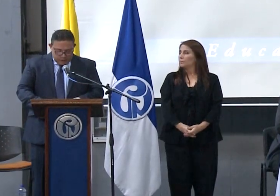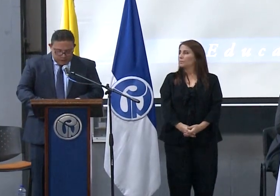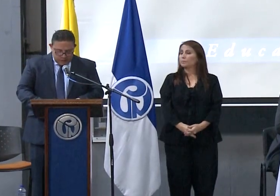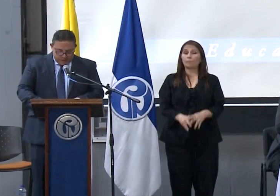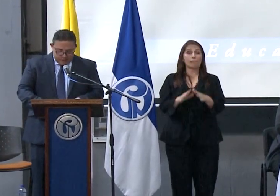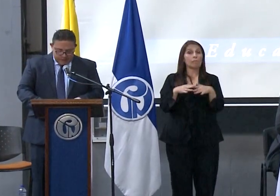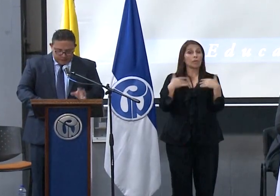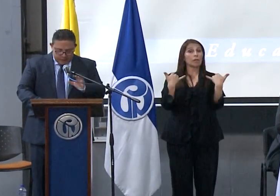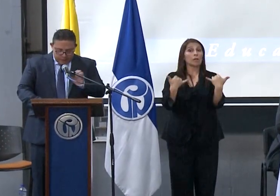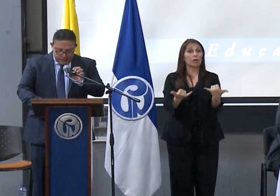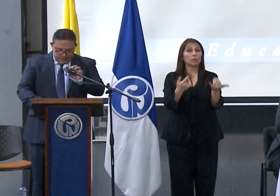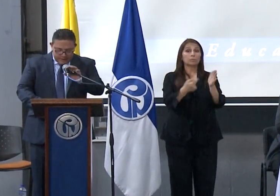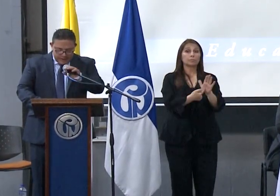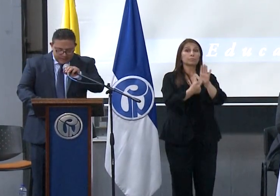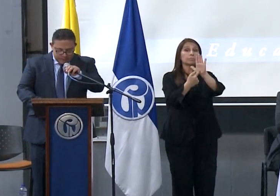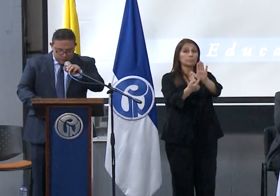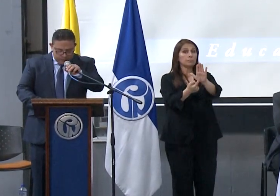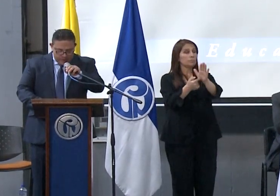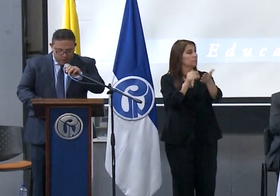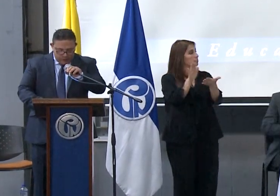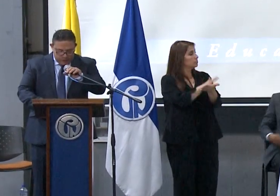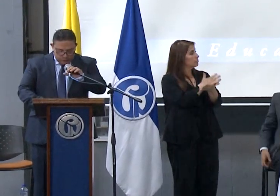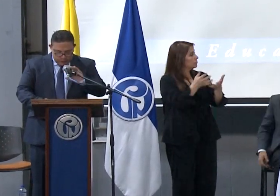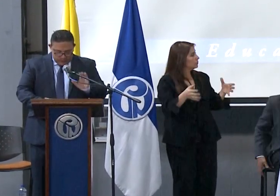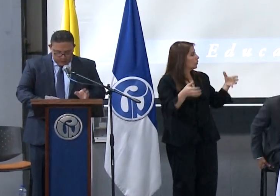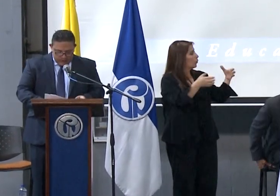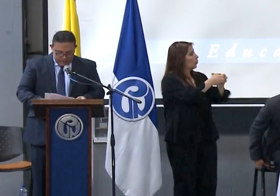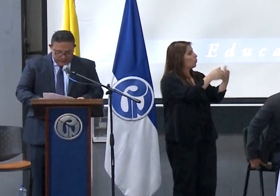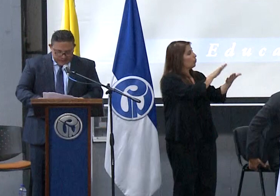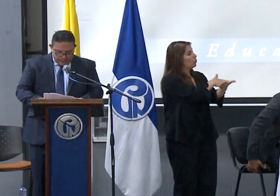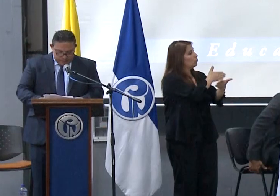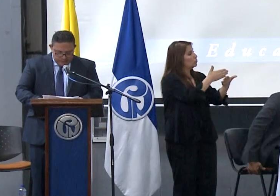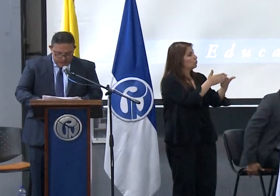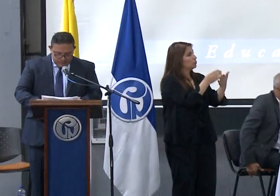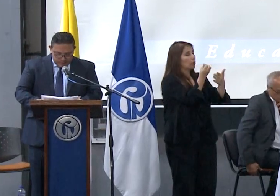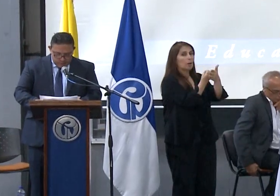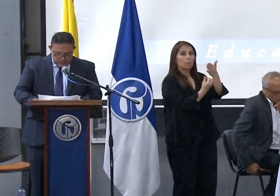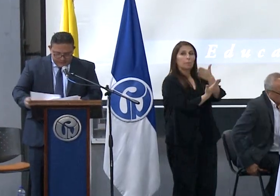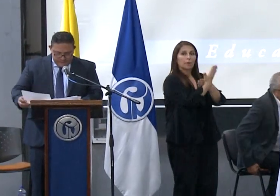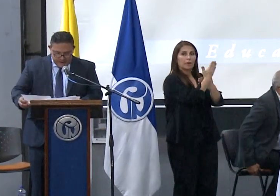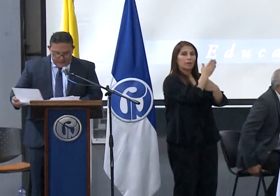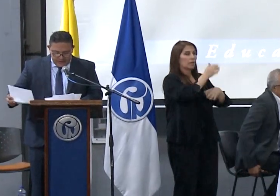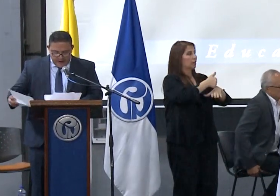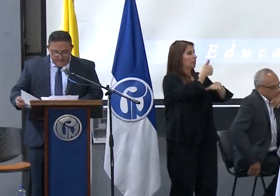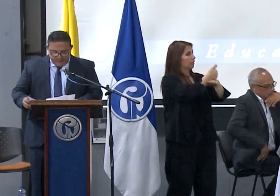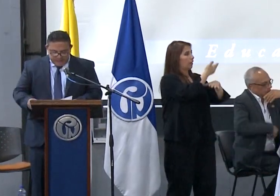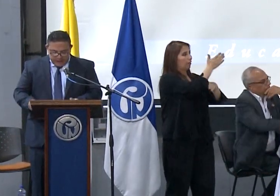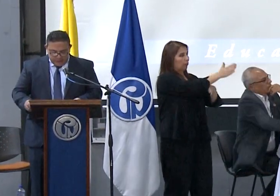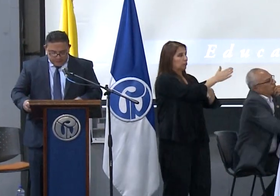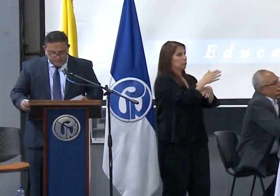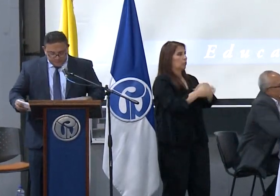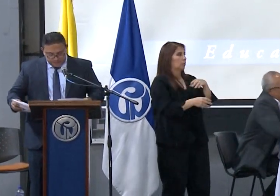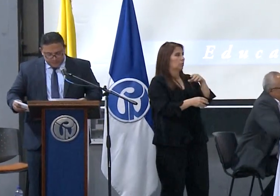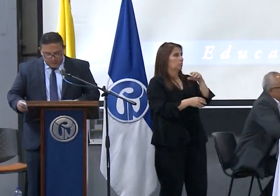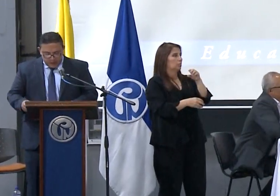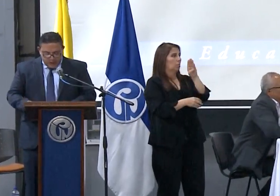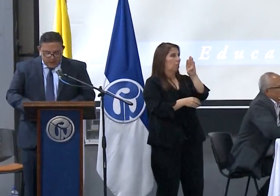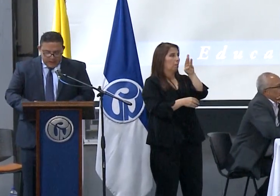a continuación la presentación de la orquesta del instituto pedagógico nacional dirigida por el maestro rafael briceño